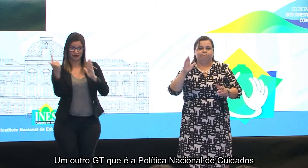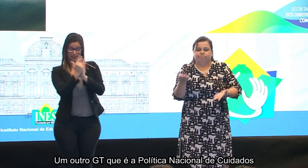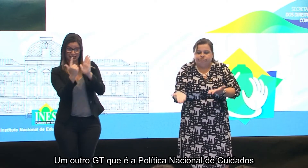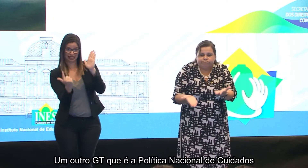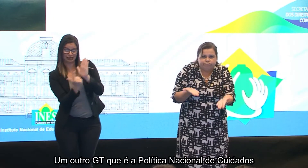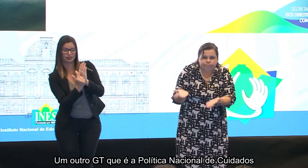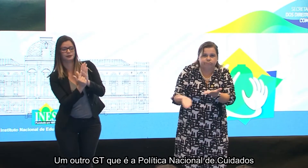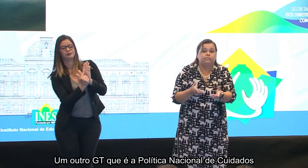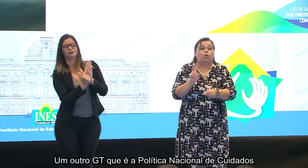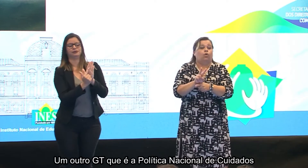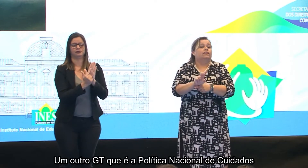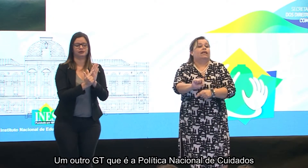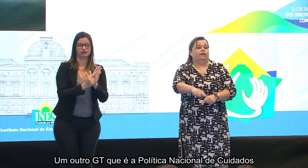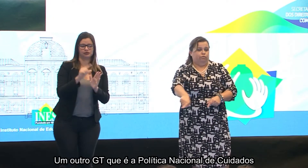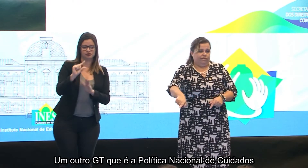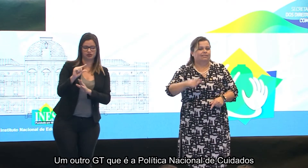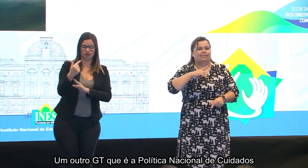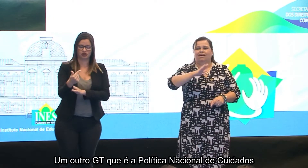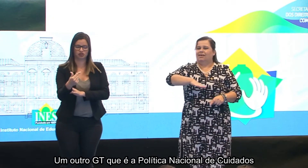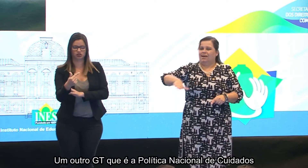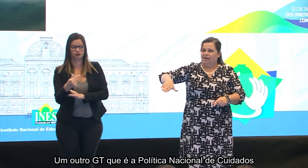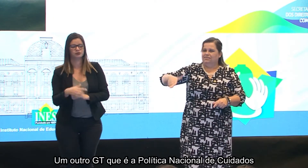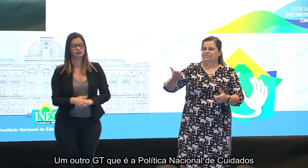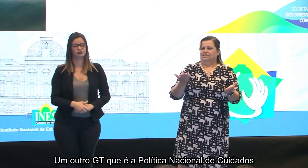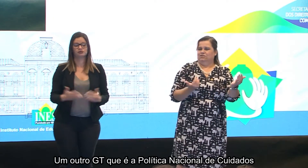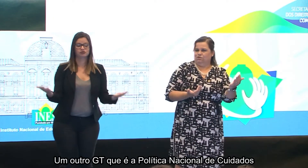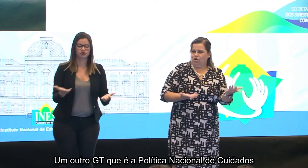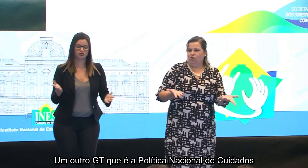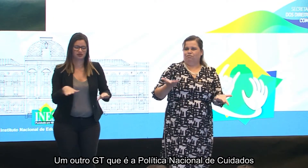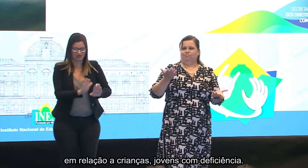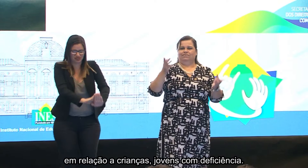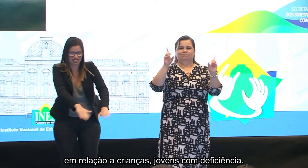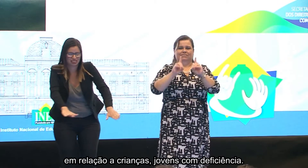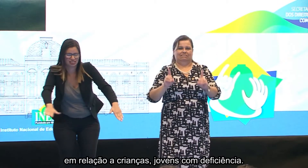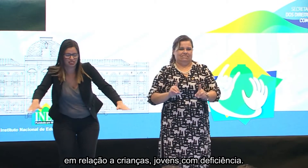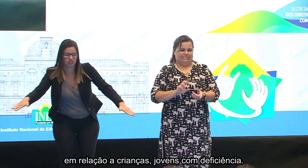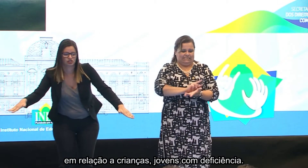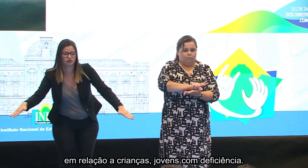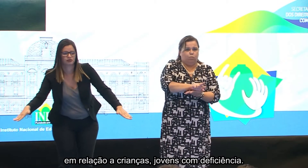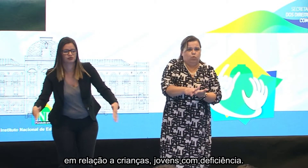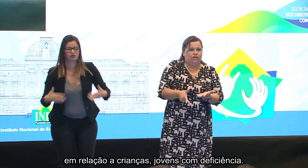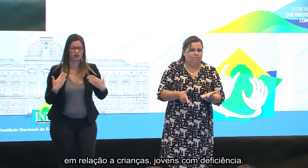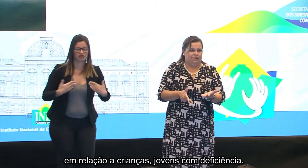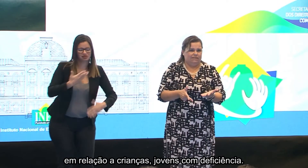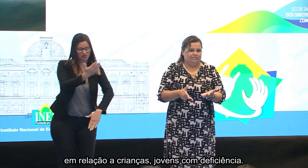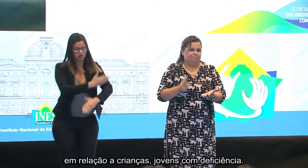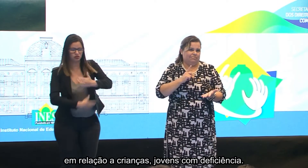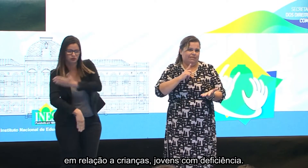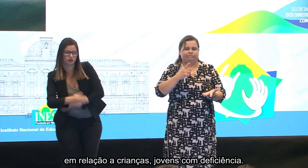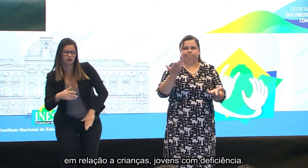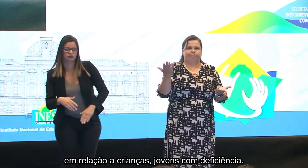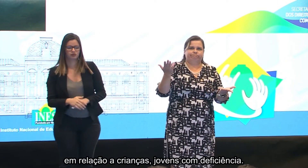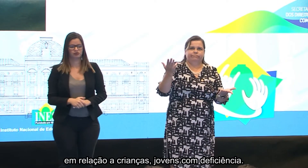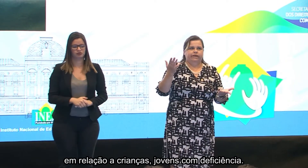E um outro GT também, que é a Política Nacional de Cuidados, em relação a crianças, jovens com